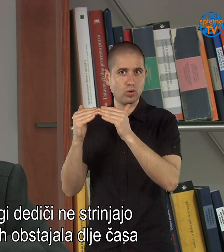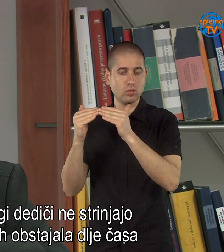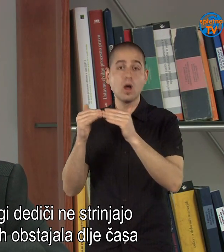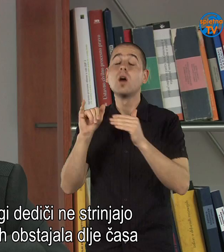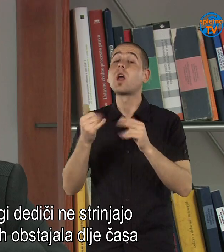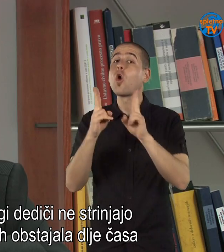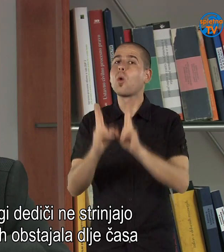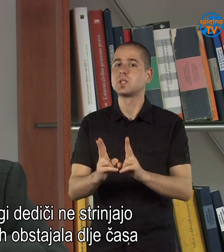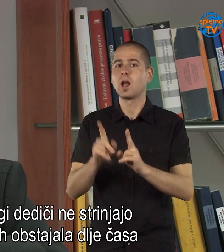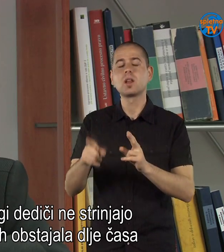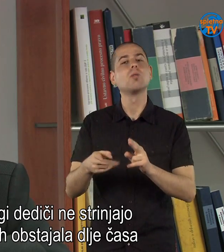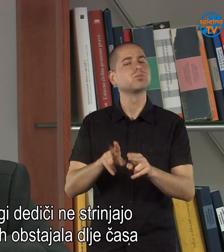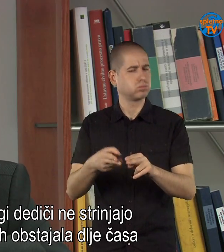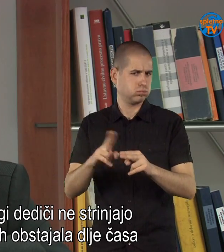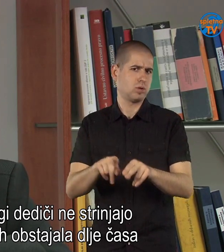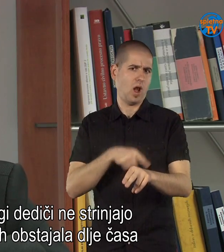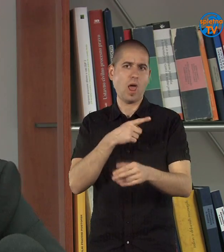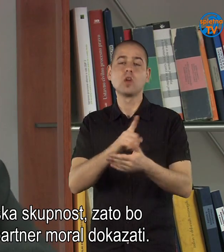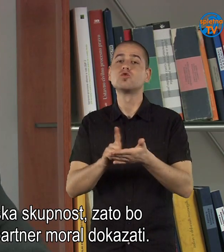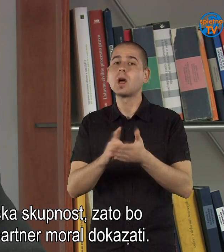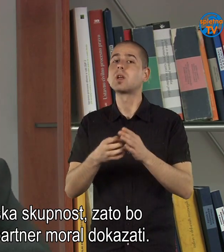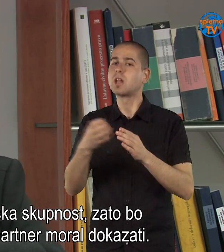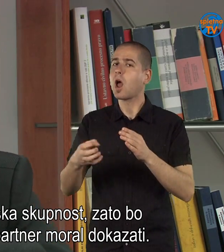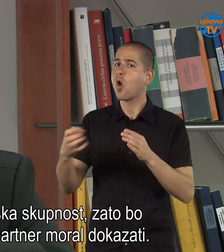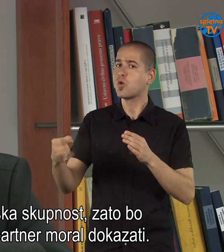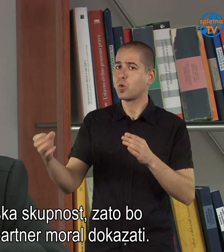tem, da je obstajala ta dlje časa trajajoča